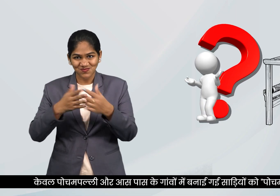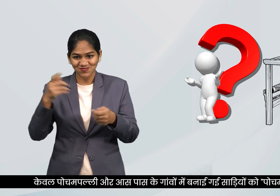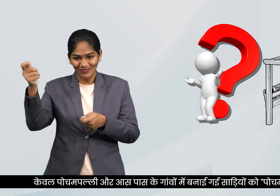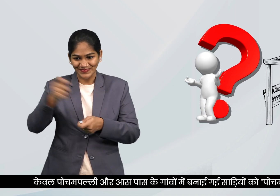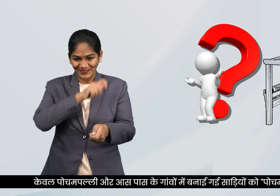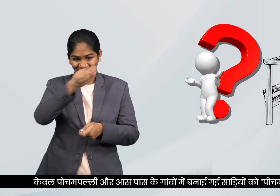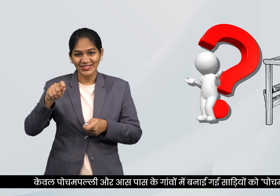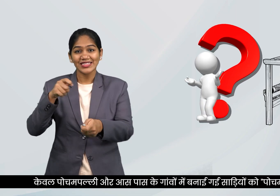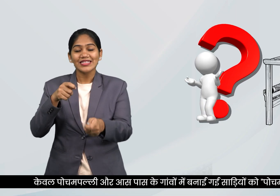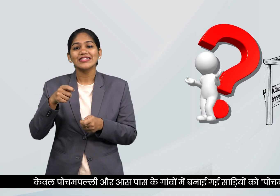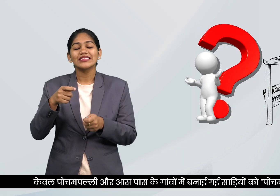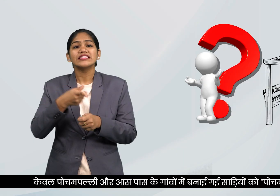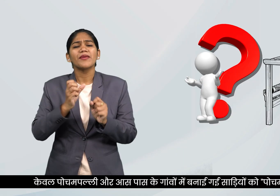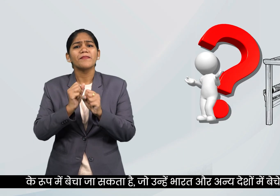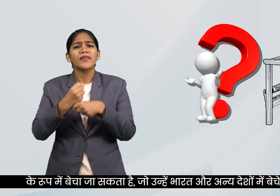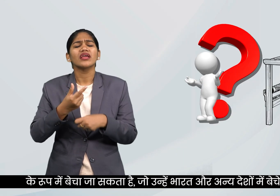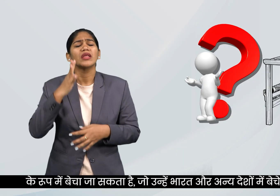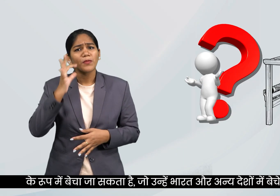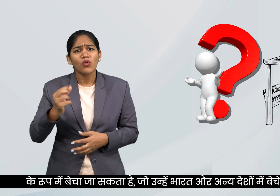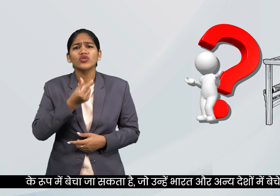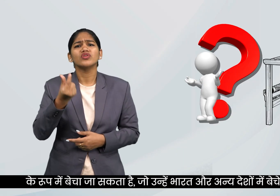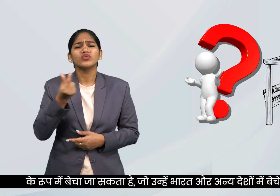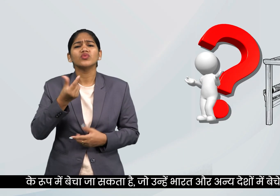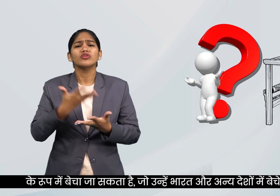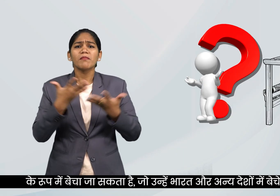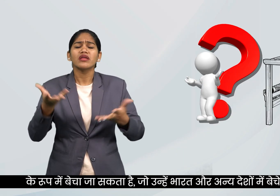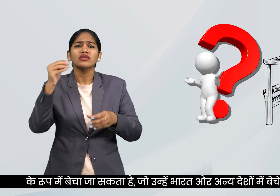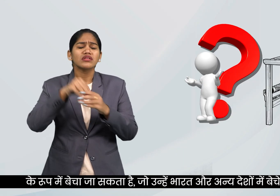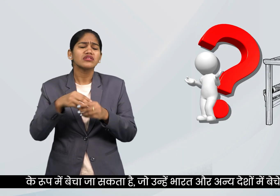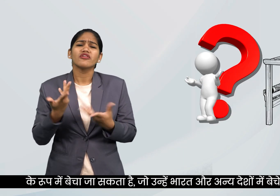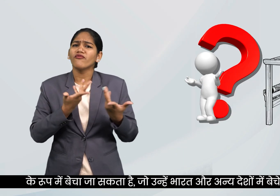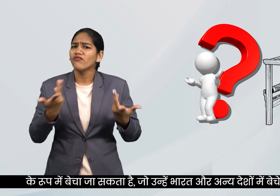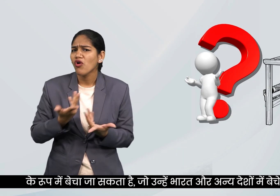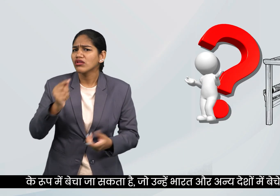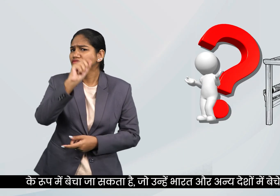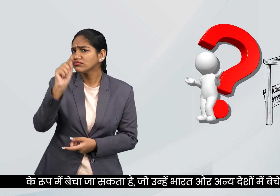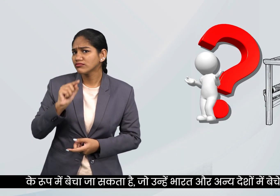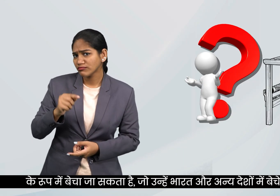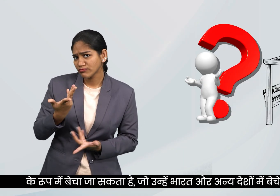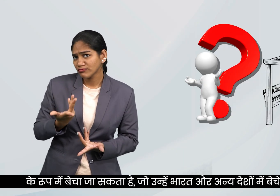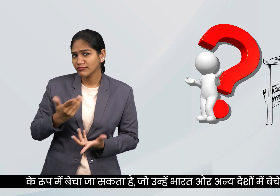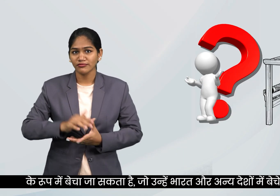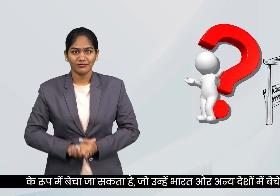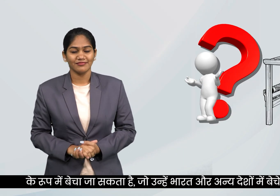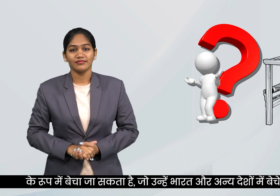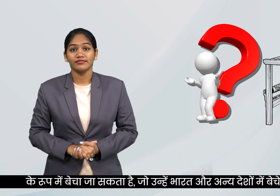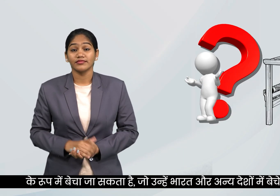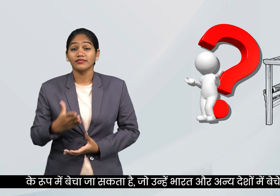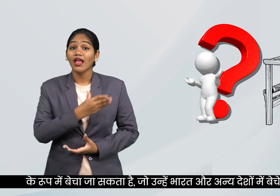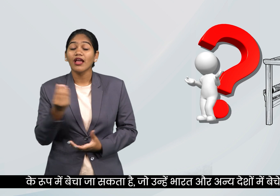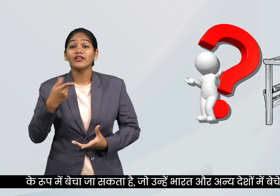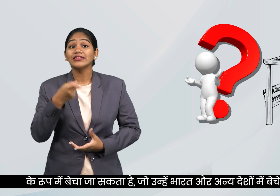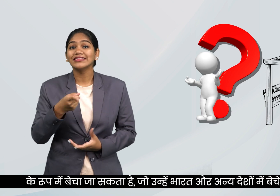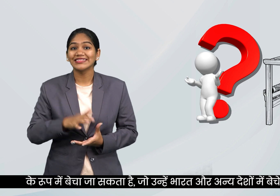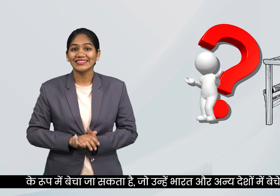को पोचमपल्ली इक्कत साड़ियों के रूप में बेचा जा सकता है। ये भारत और अन्य देशों में बेचे